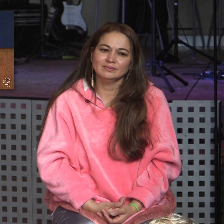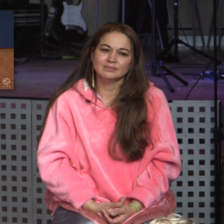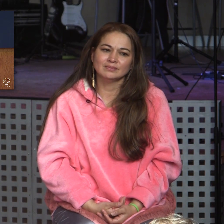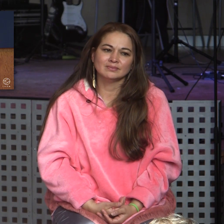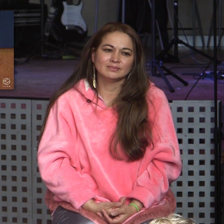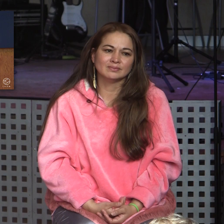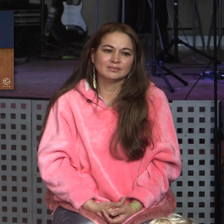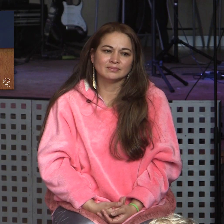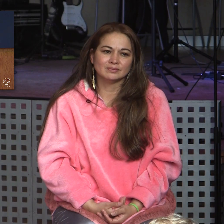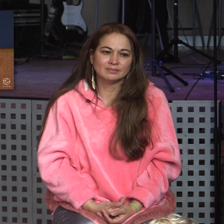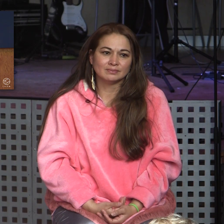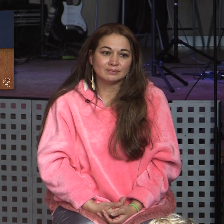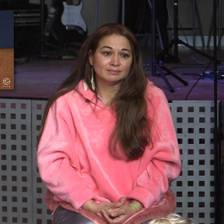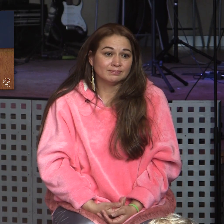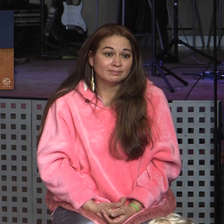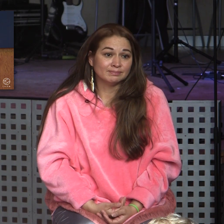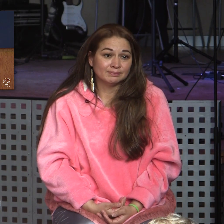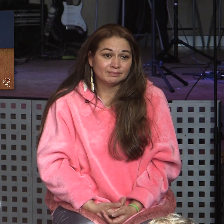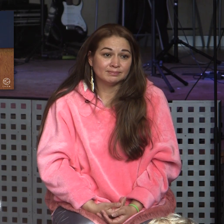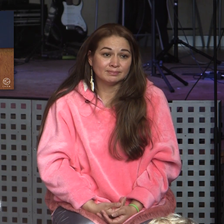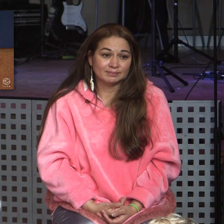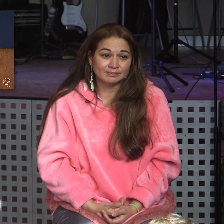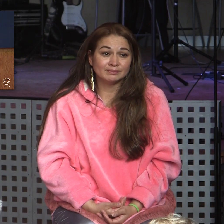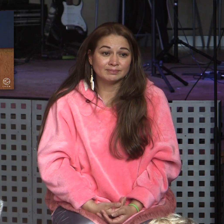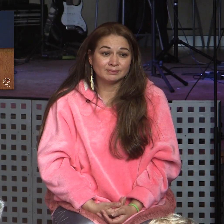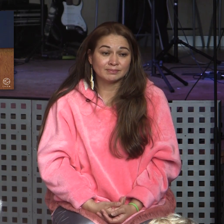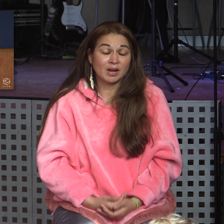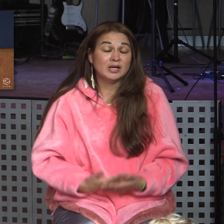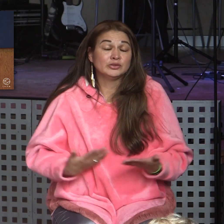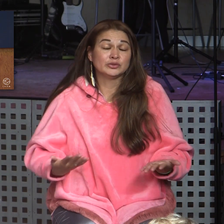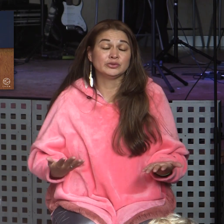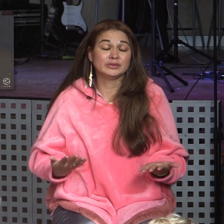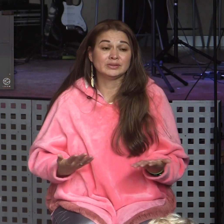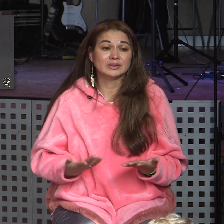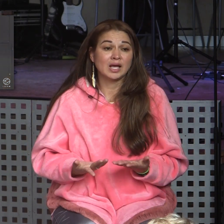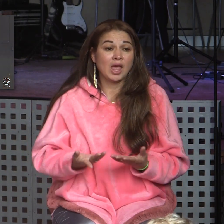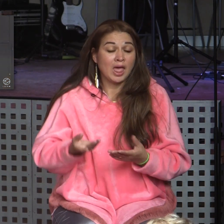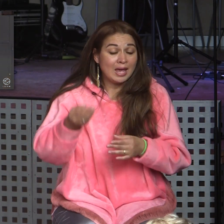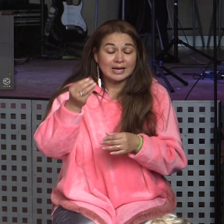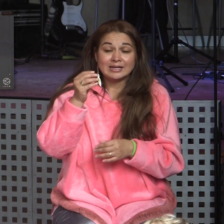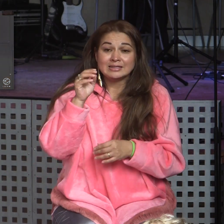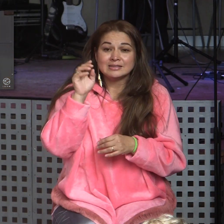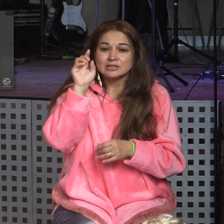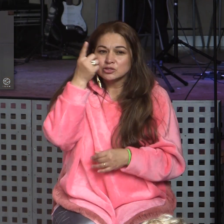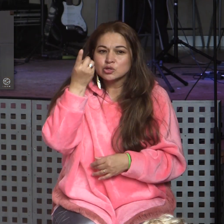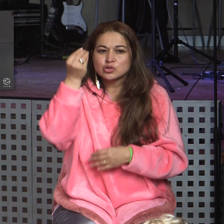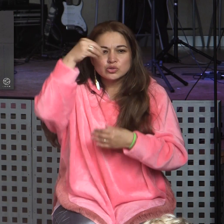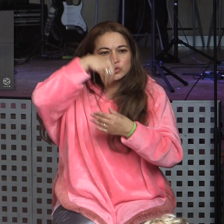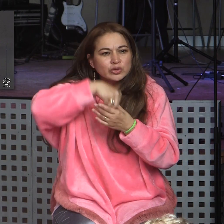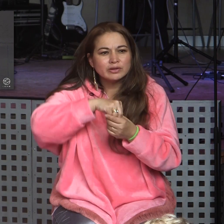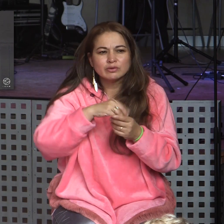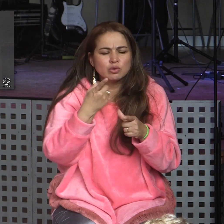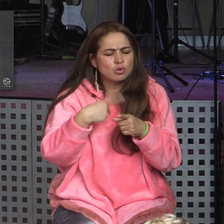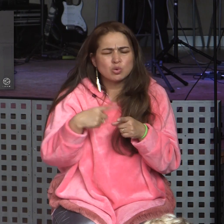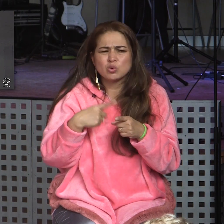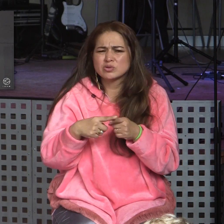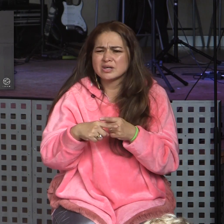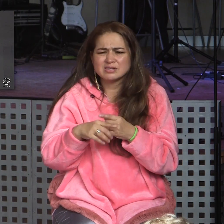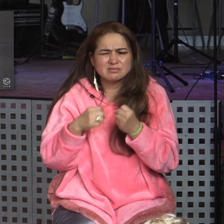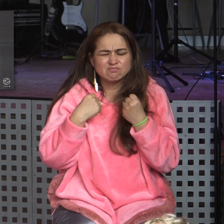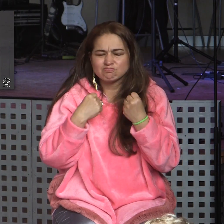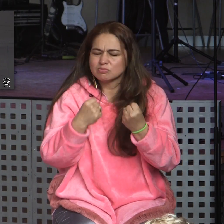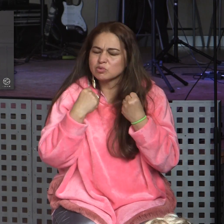algo vital que nosotros calificamos de tal, ¿o no? ¿Qué